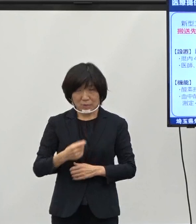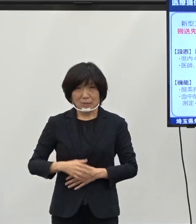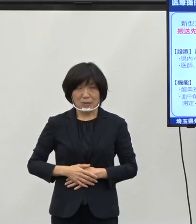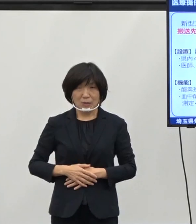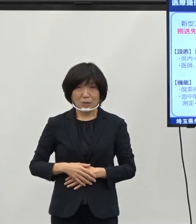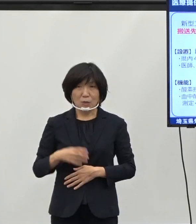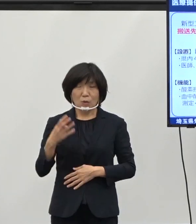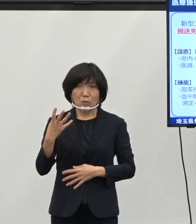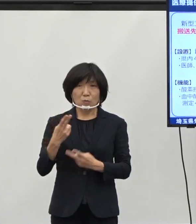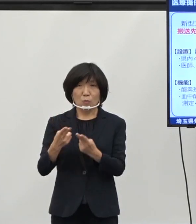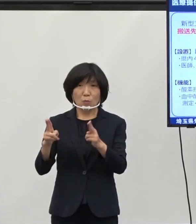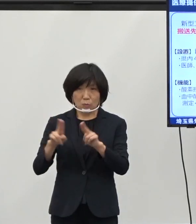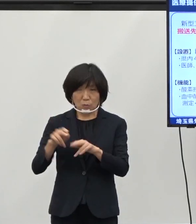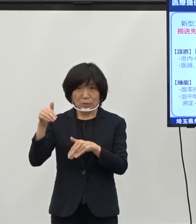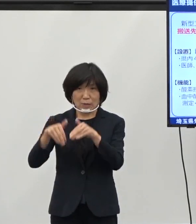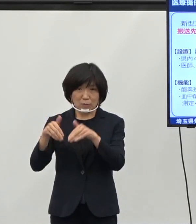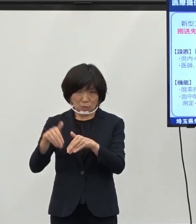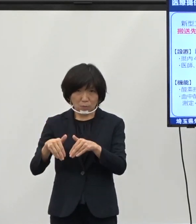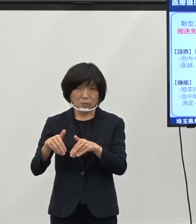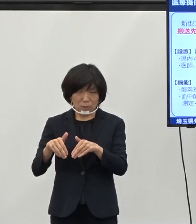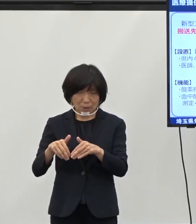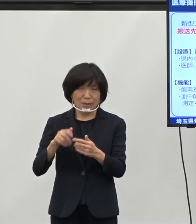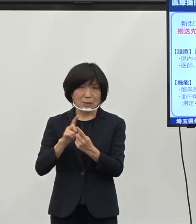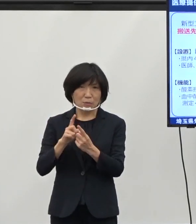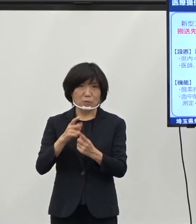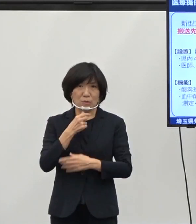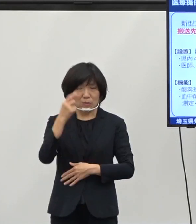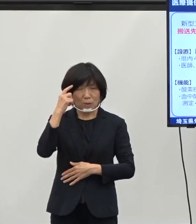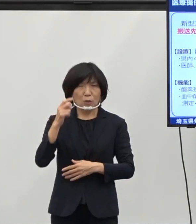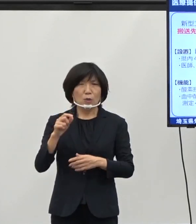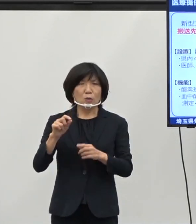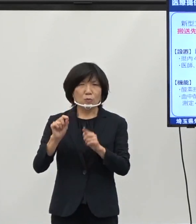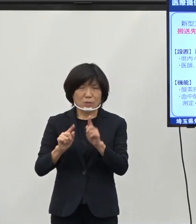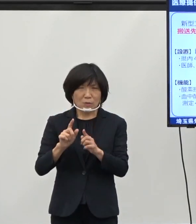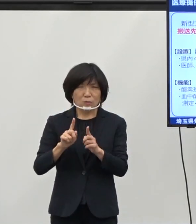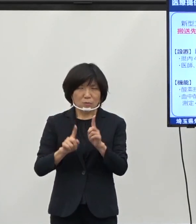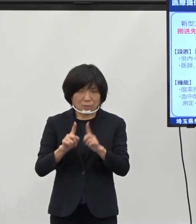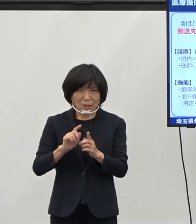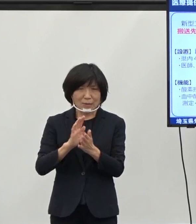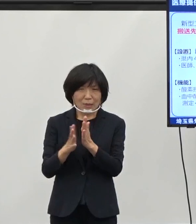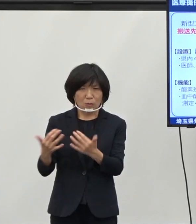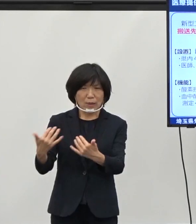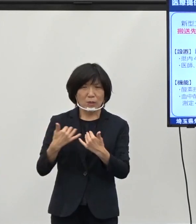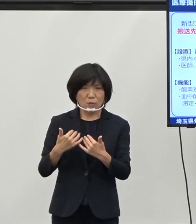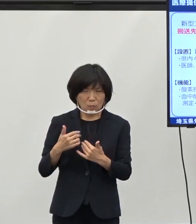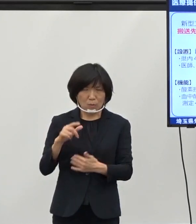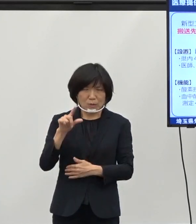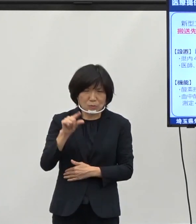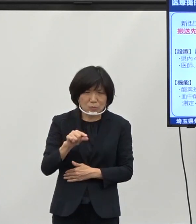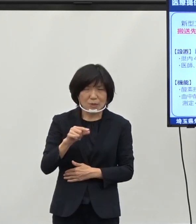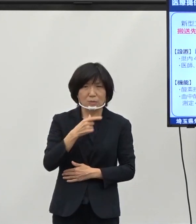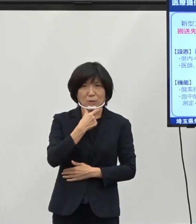総裁選ですから、臨んでいただきたいと思います。影響をとにかく少なくしていただくことが、我々の希望です。